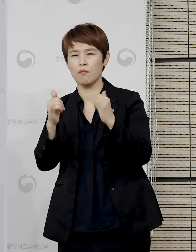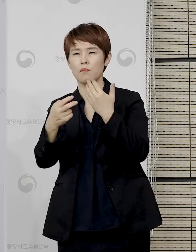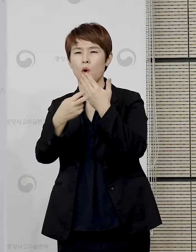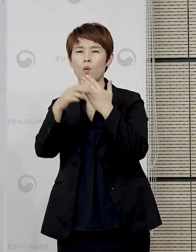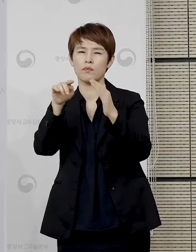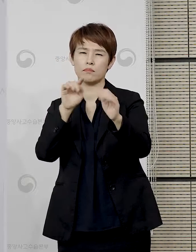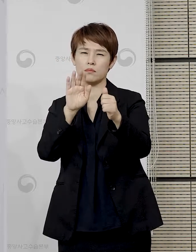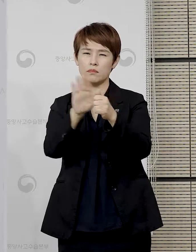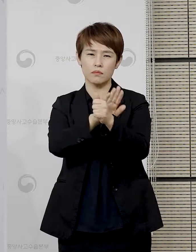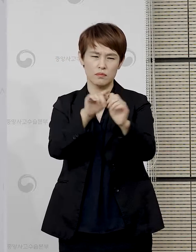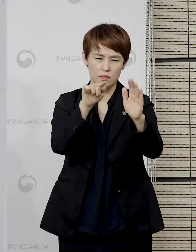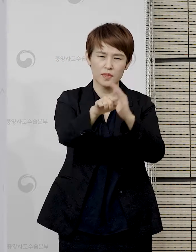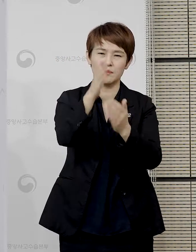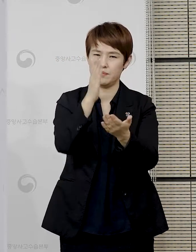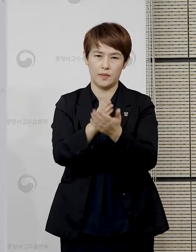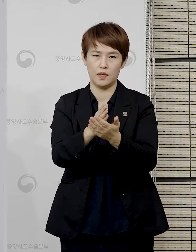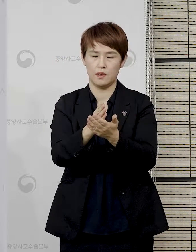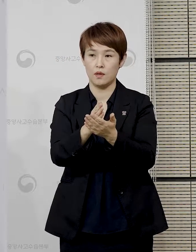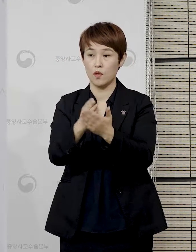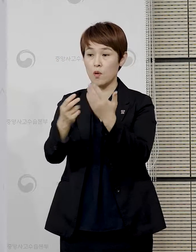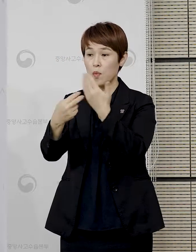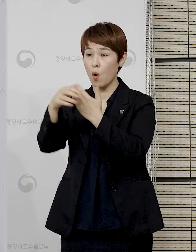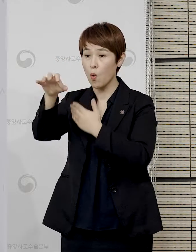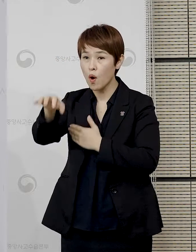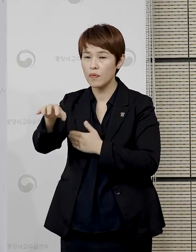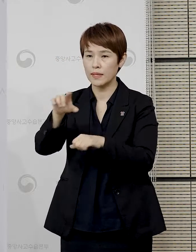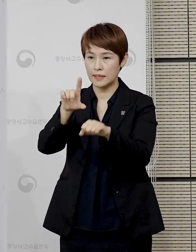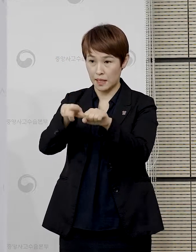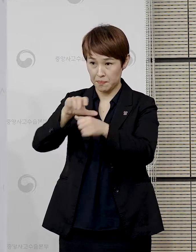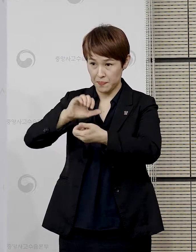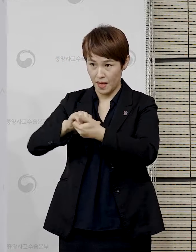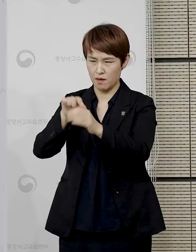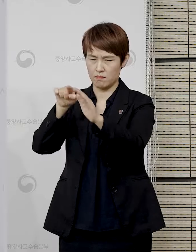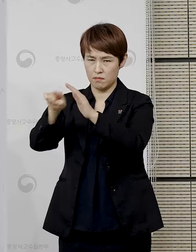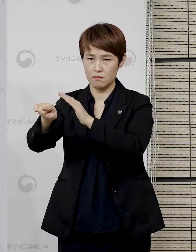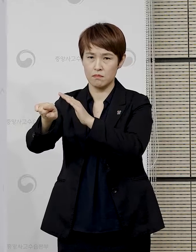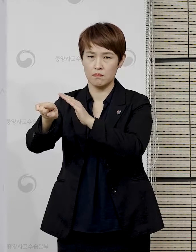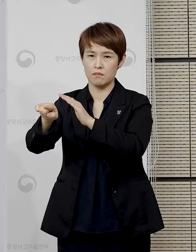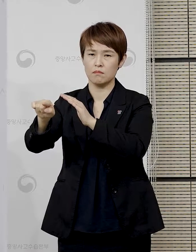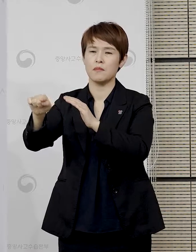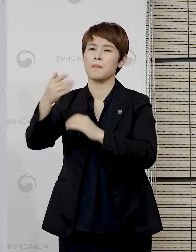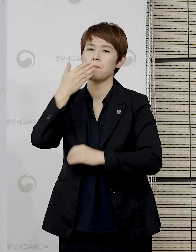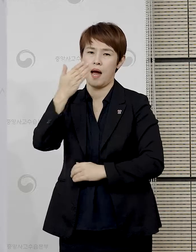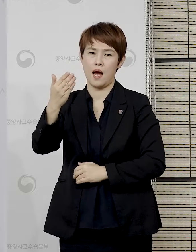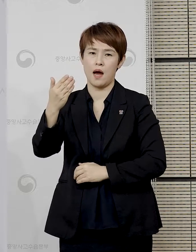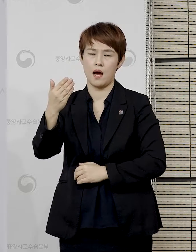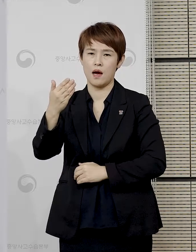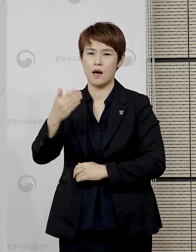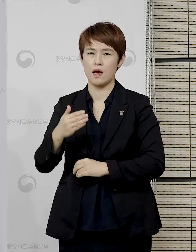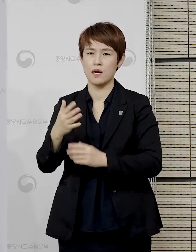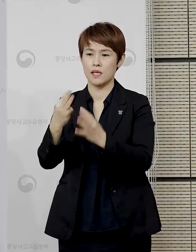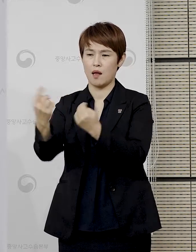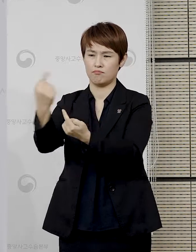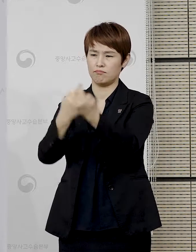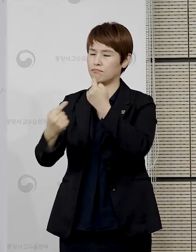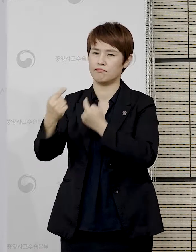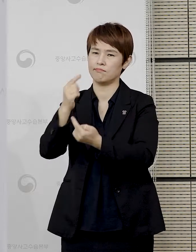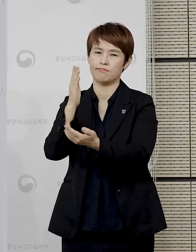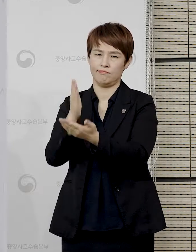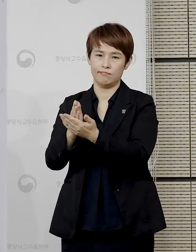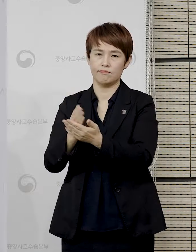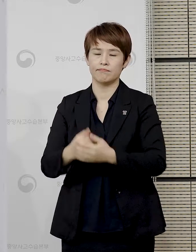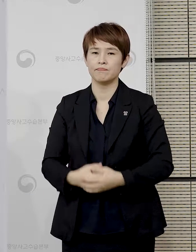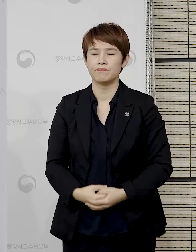마시기 바랍니다. 의료기관도 정해진 시간만 면회를 허용하고 최소한의 방문만 이루어지도록 협조해 주시기